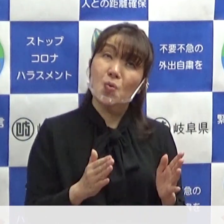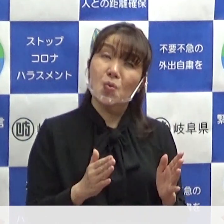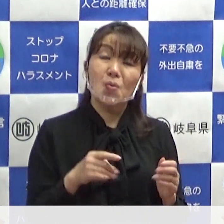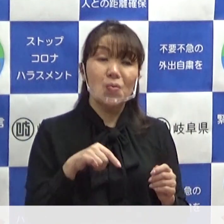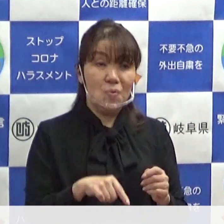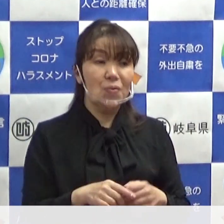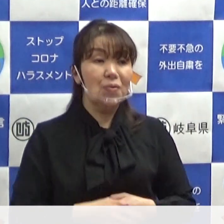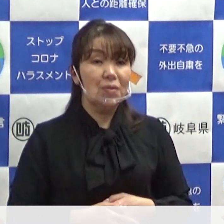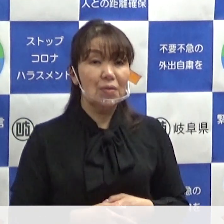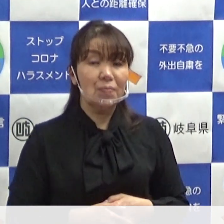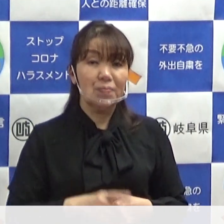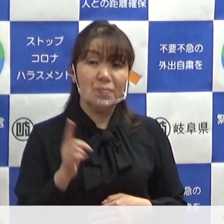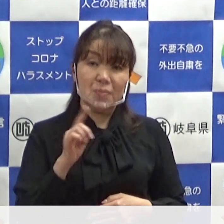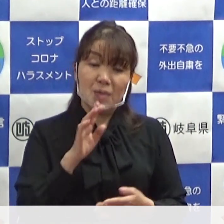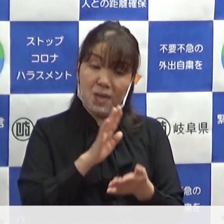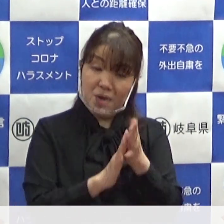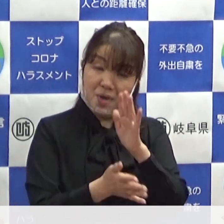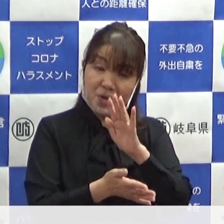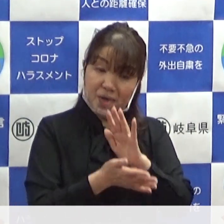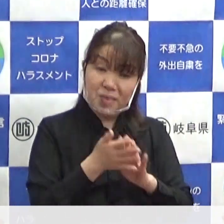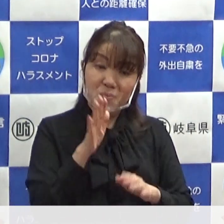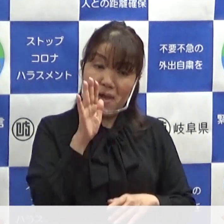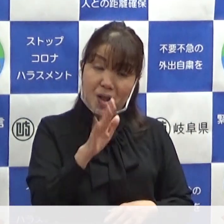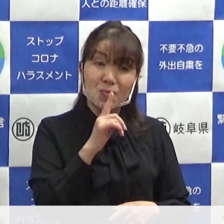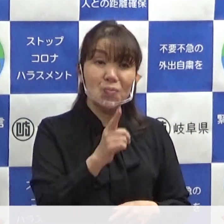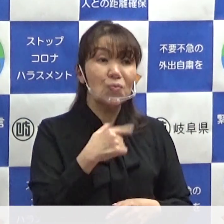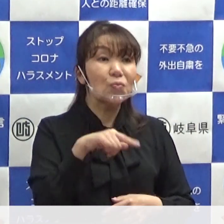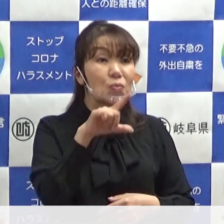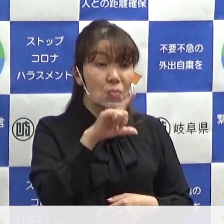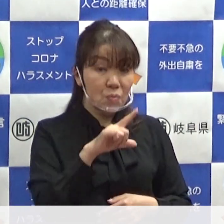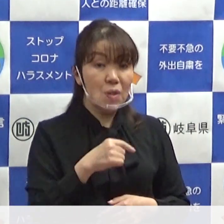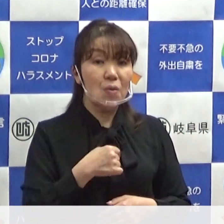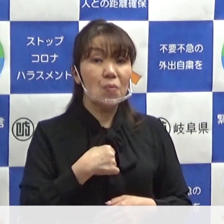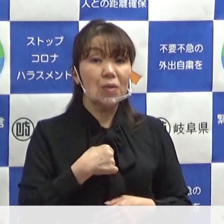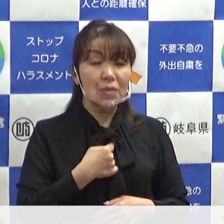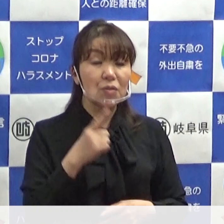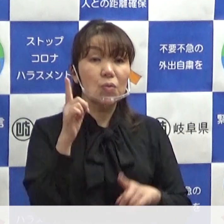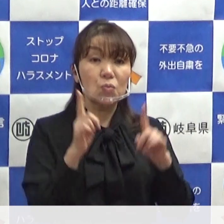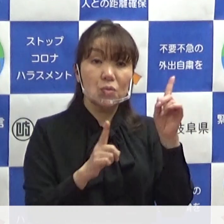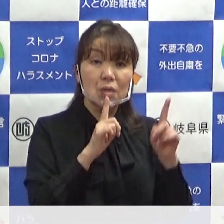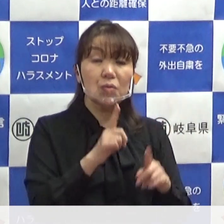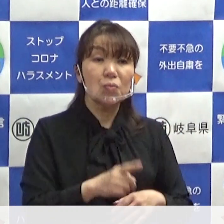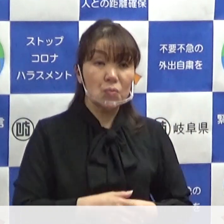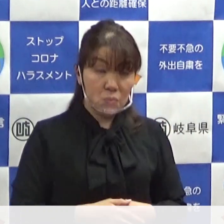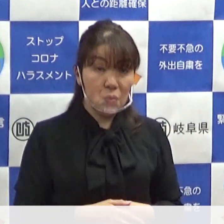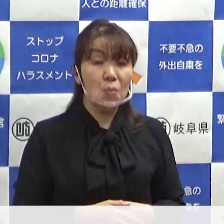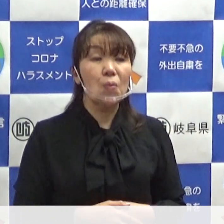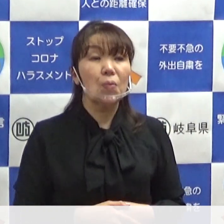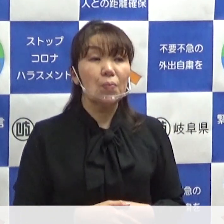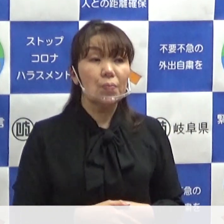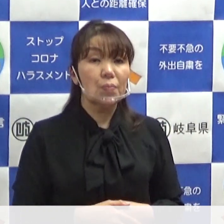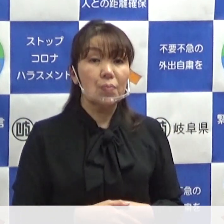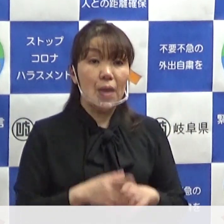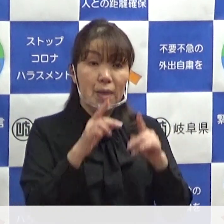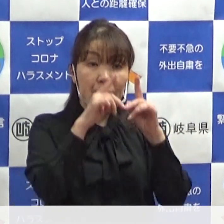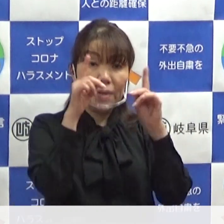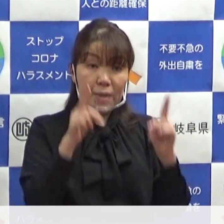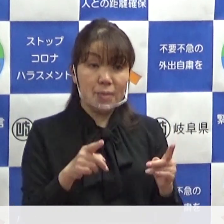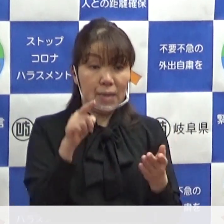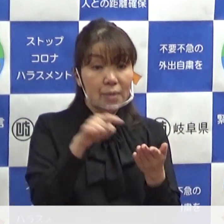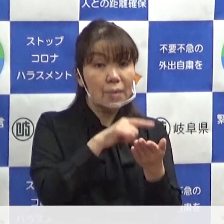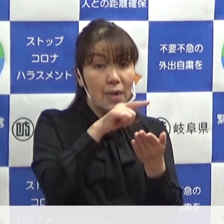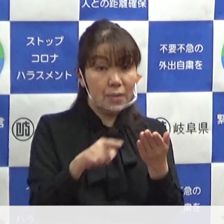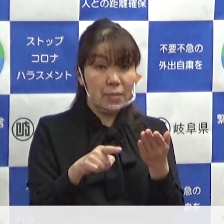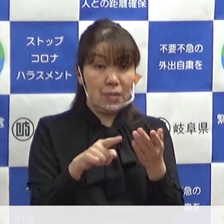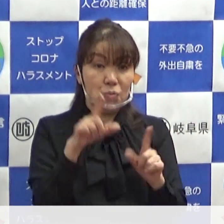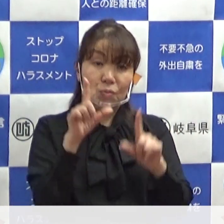かこうあらかじめあるというよりはですね、私はどちらかというと、こう課題解決型